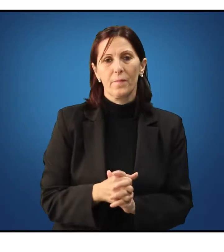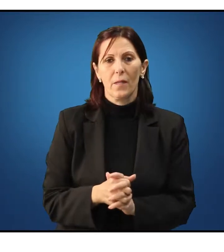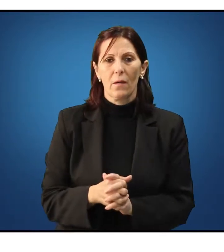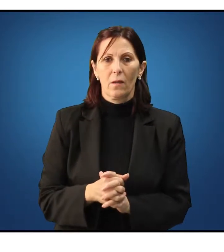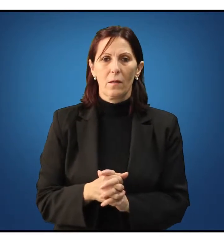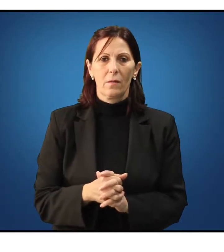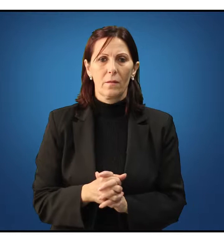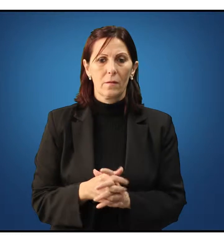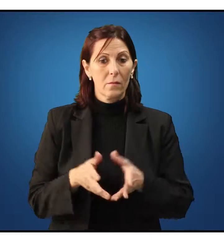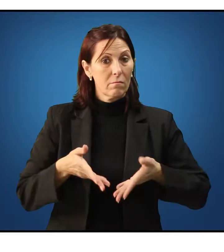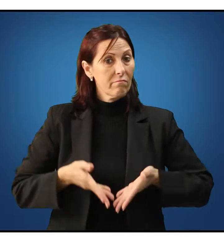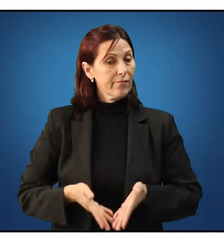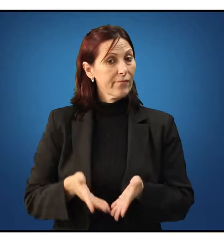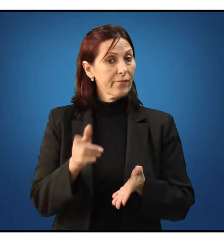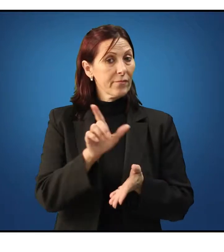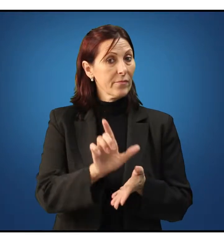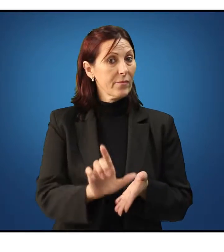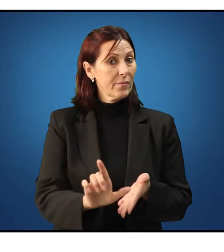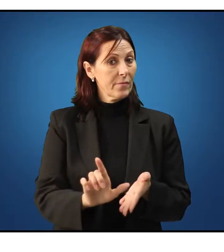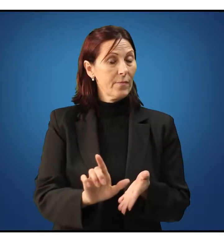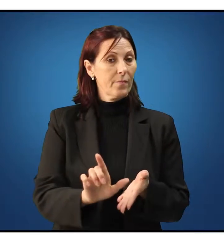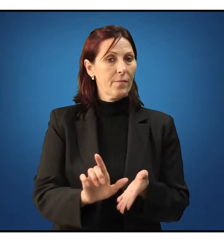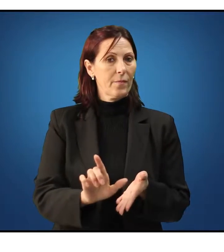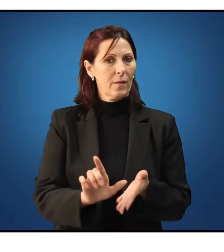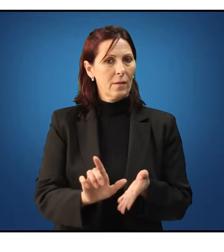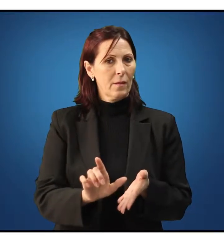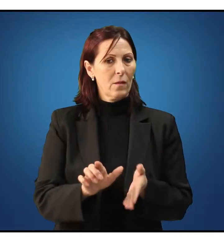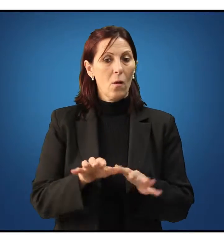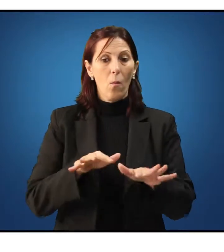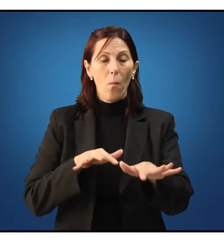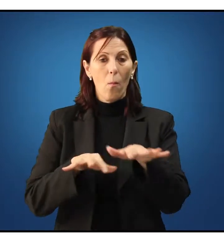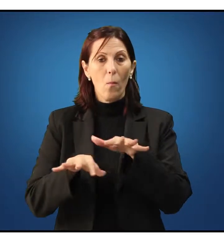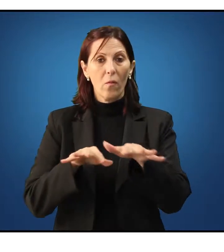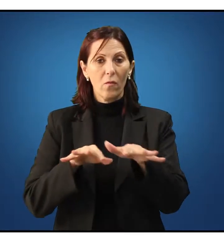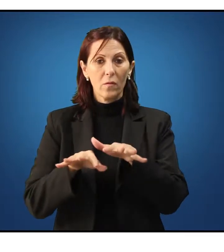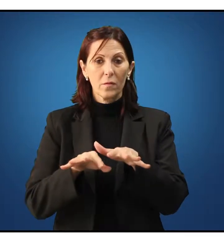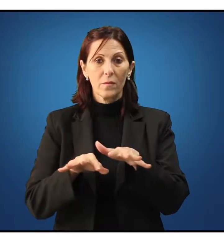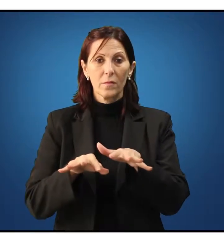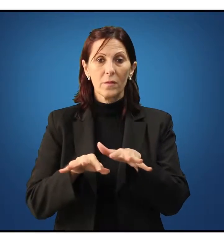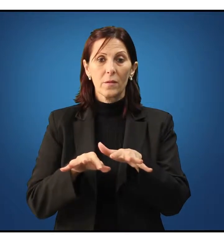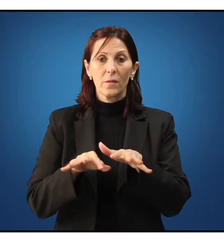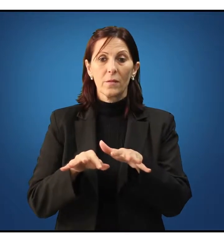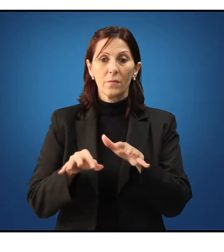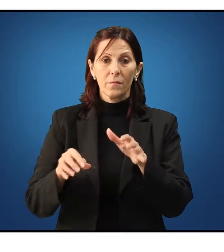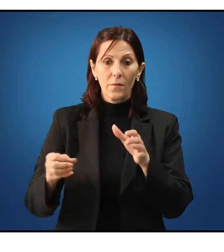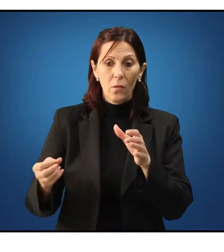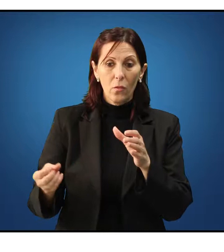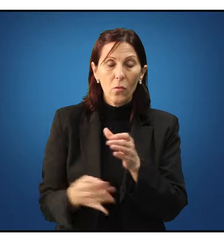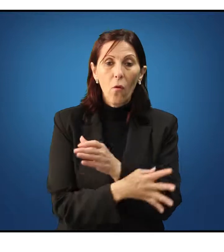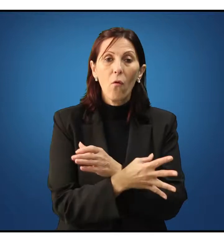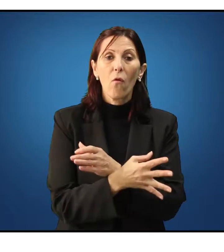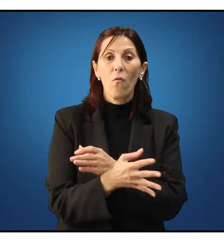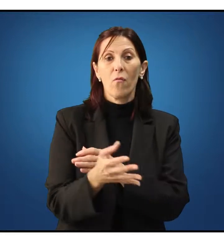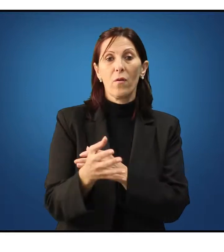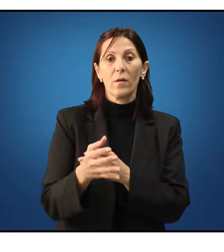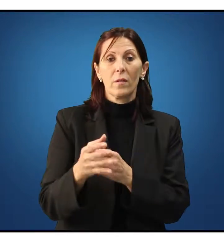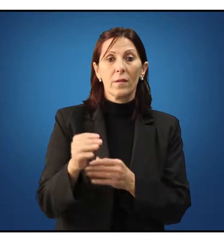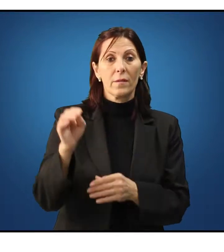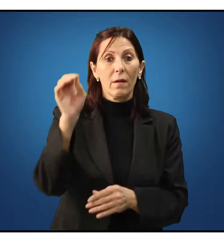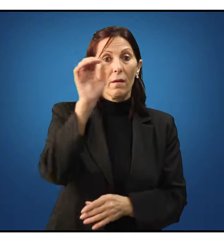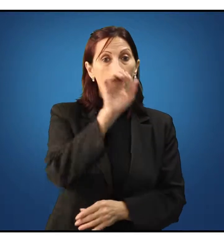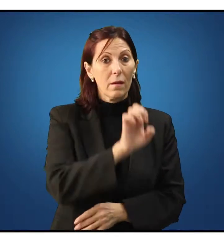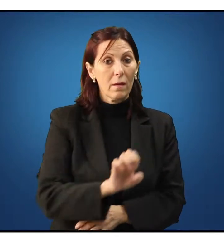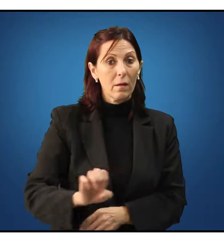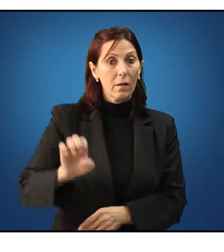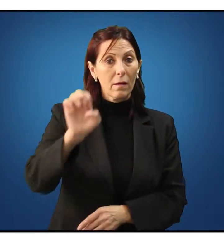O Renascimento é um movimento de renovação cultural da Europa, que